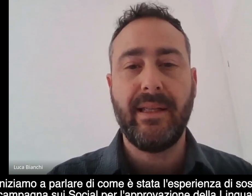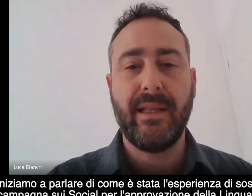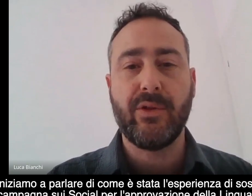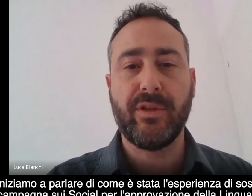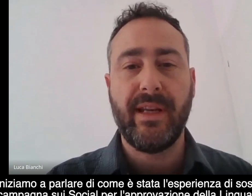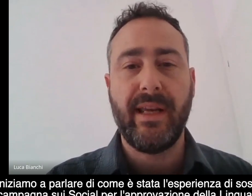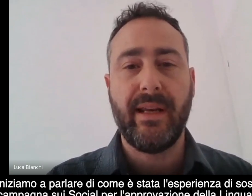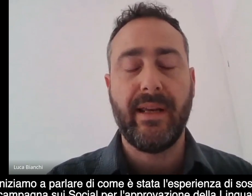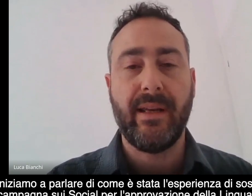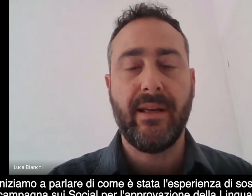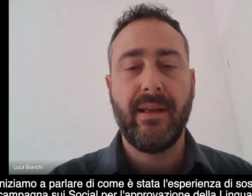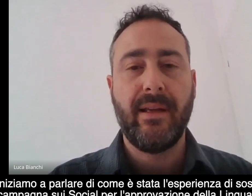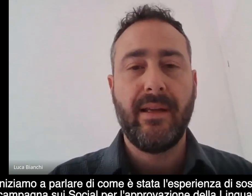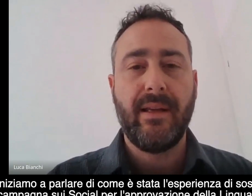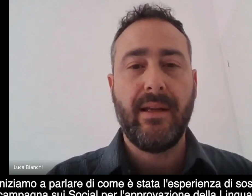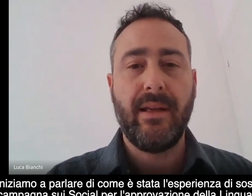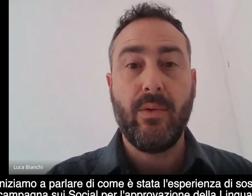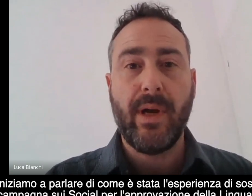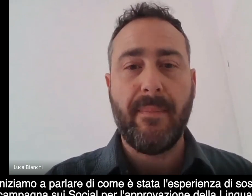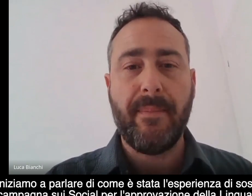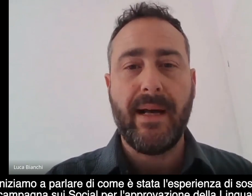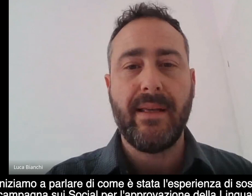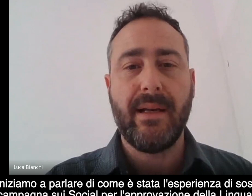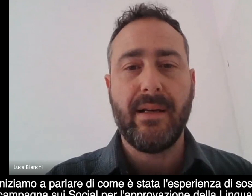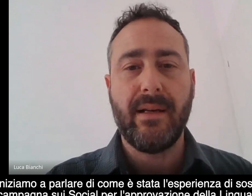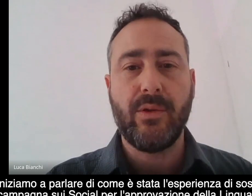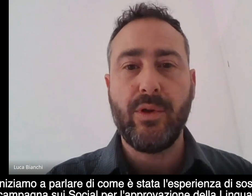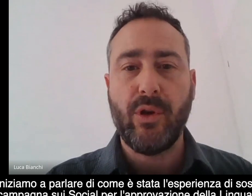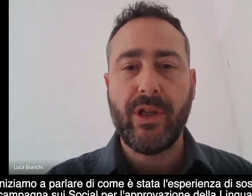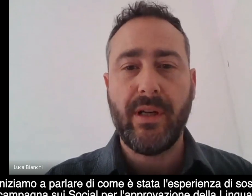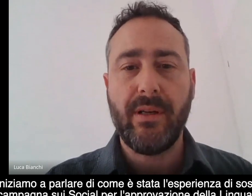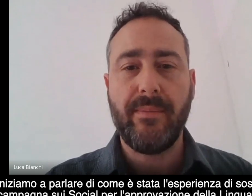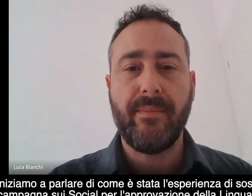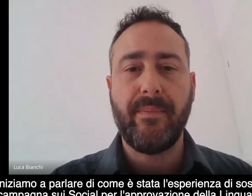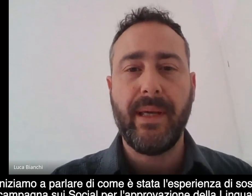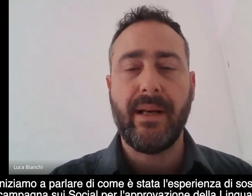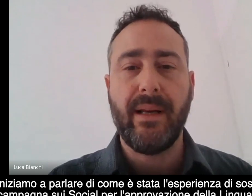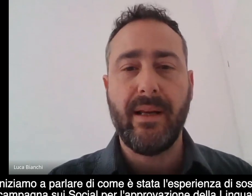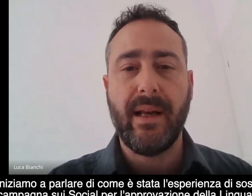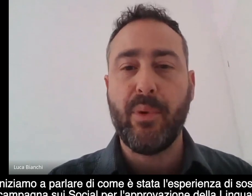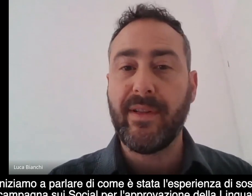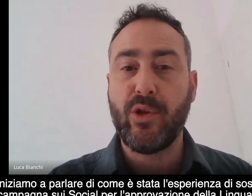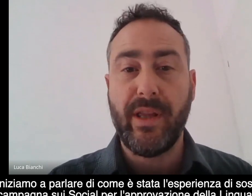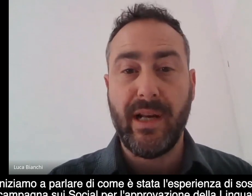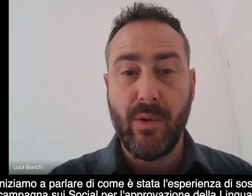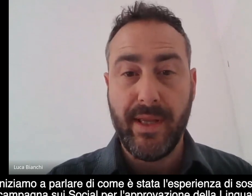sostenere una campagna sui social per l'approvazione della lingua dei